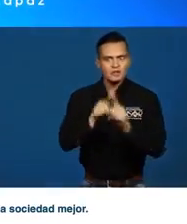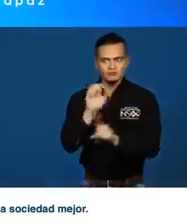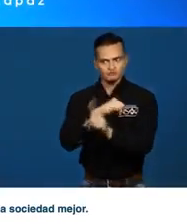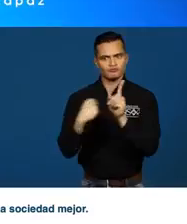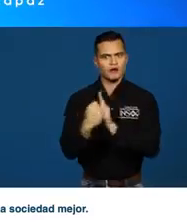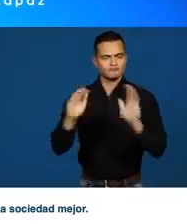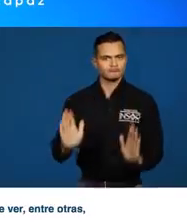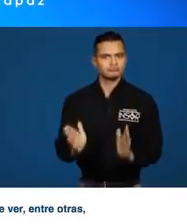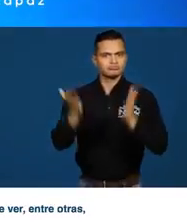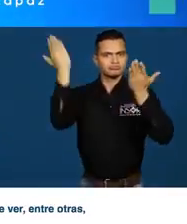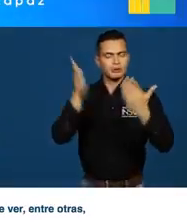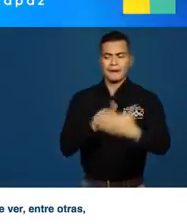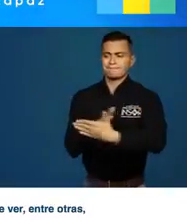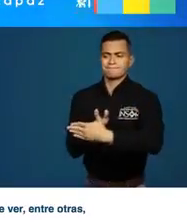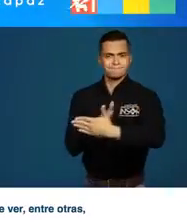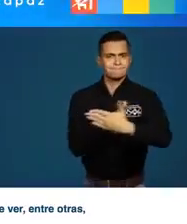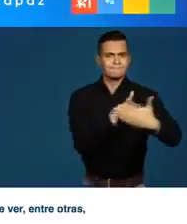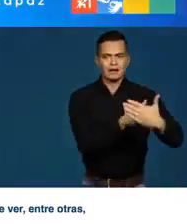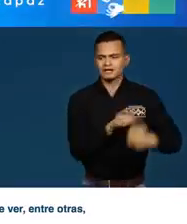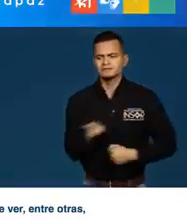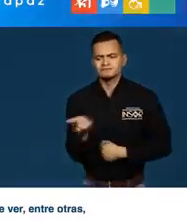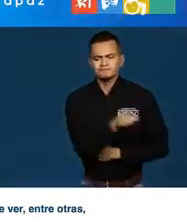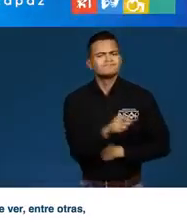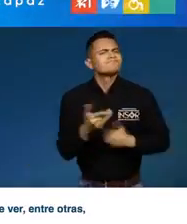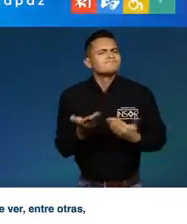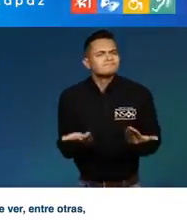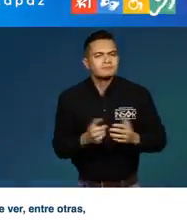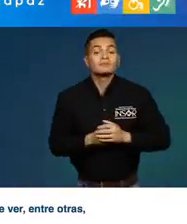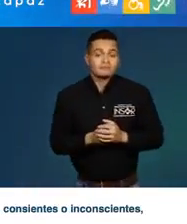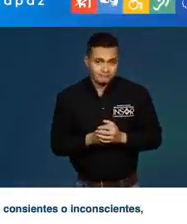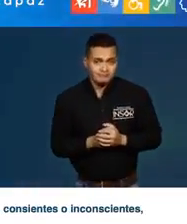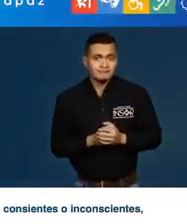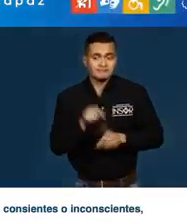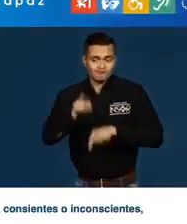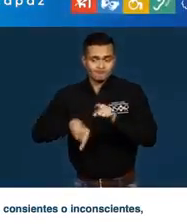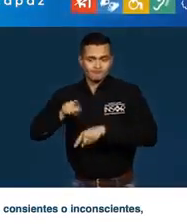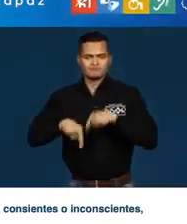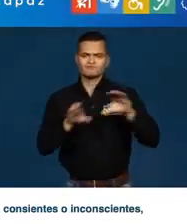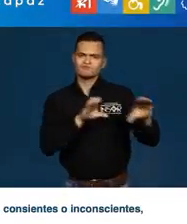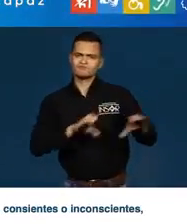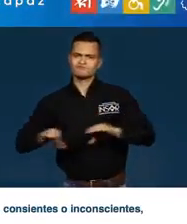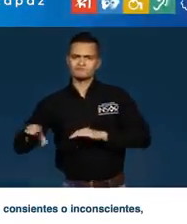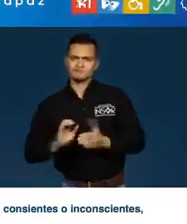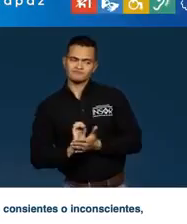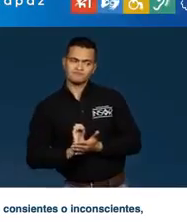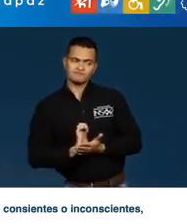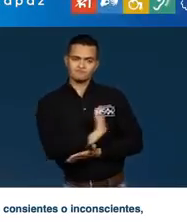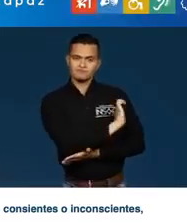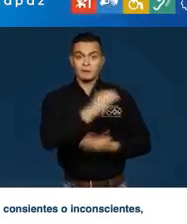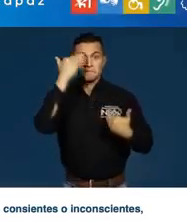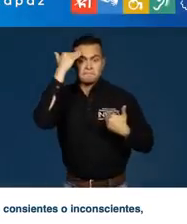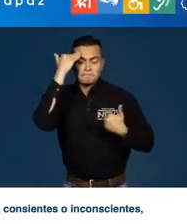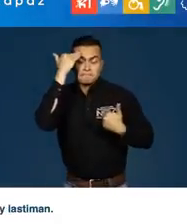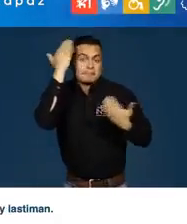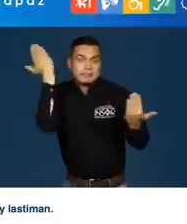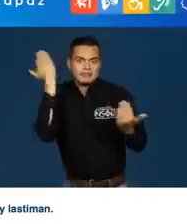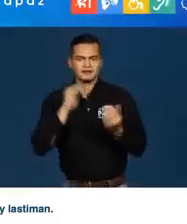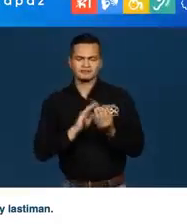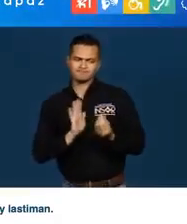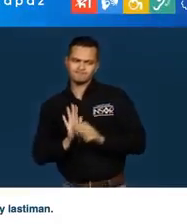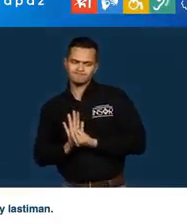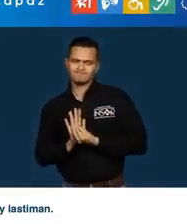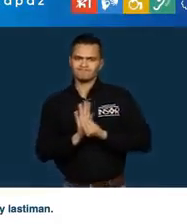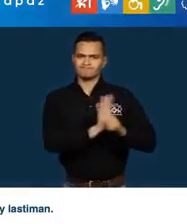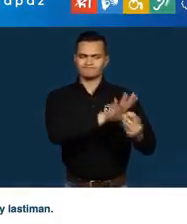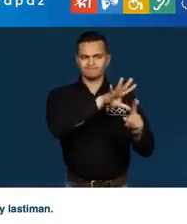mejor. Esas barreras tienen que ver, entre otras, con nuestras actitudes y prejuicios, conscientes o inconscientes, que los